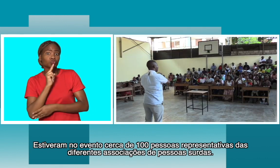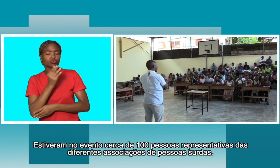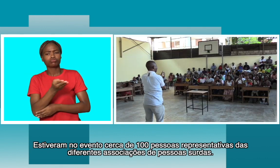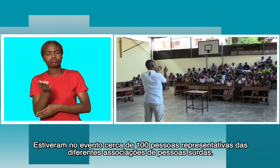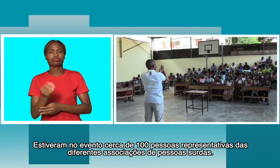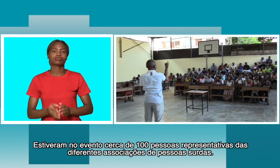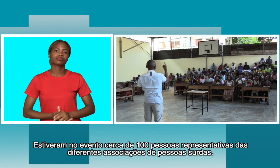pessoas surdas. presentes no